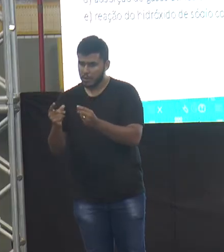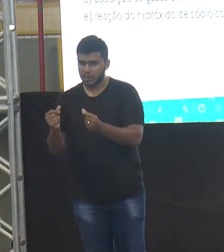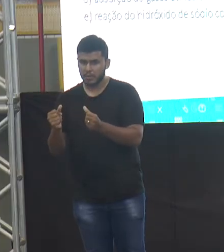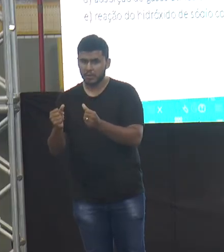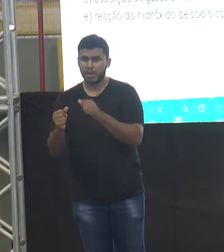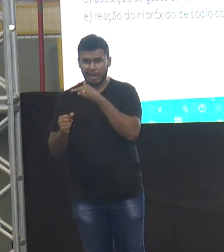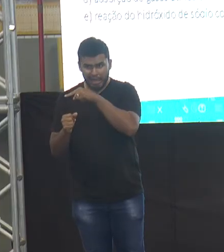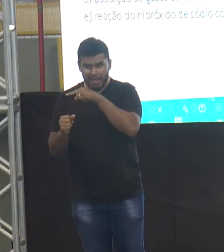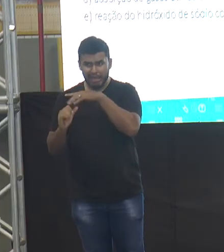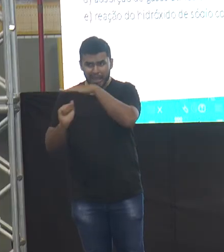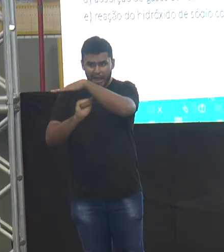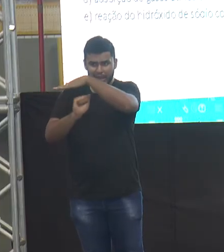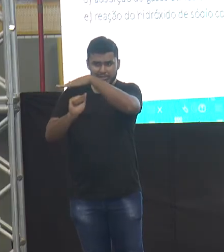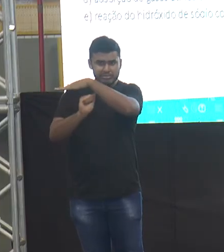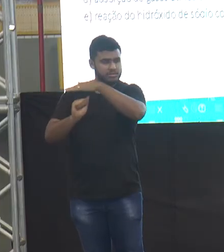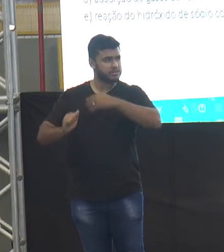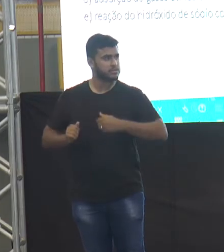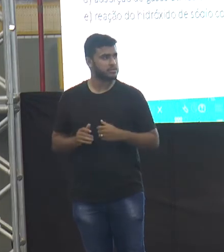um ácido?